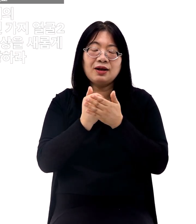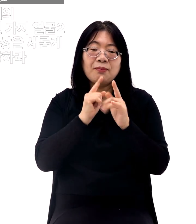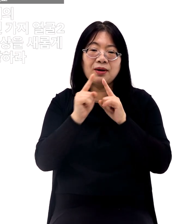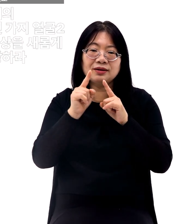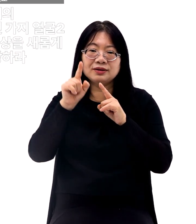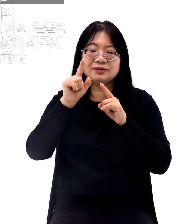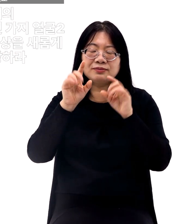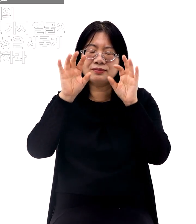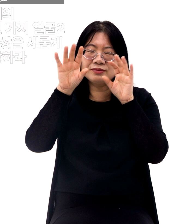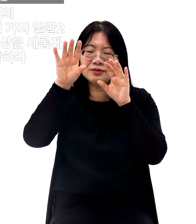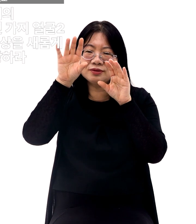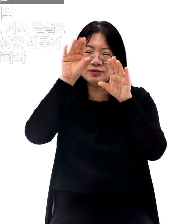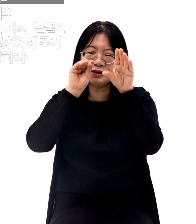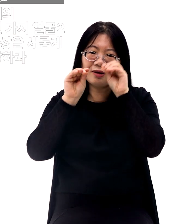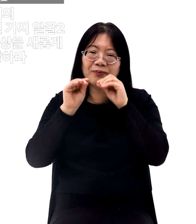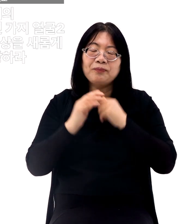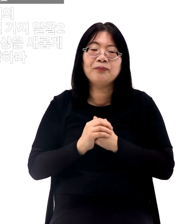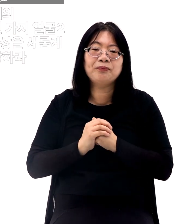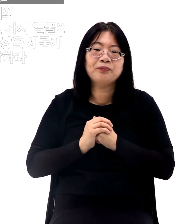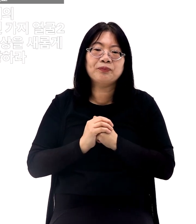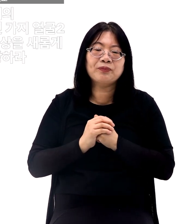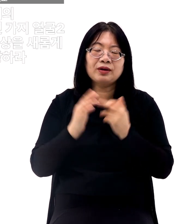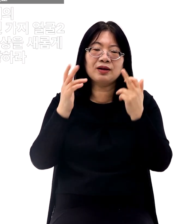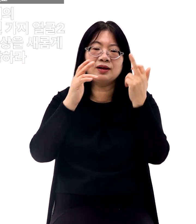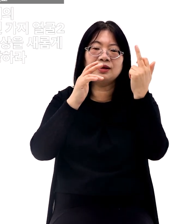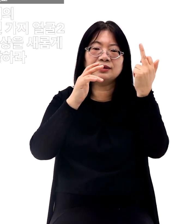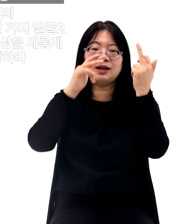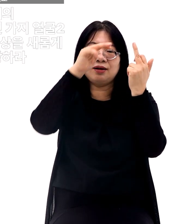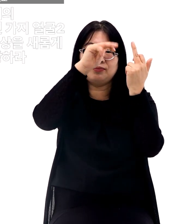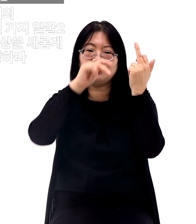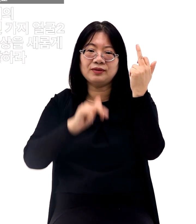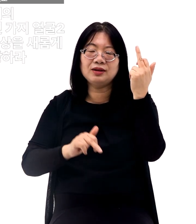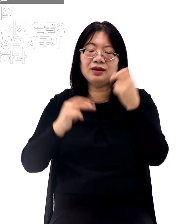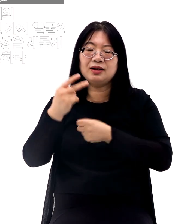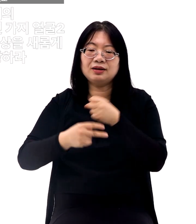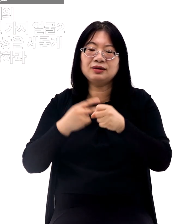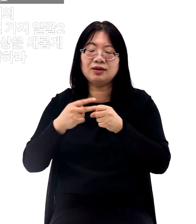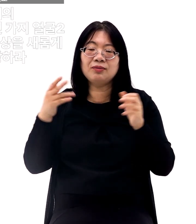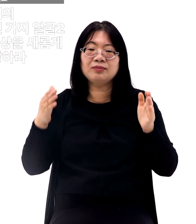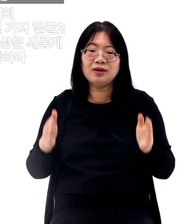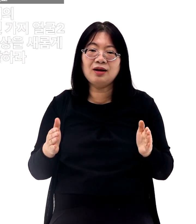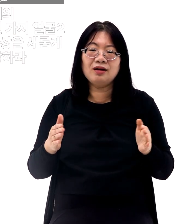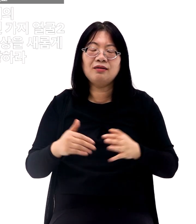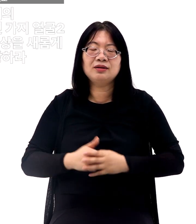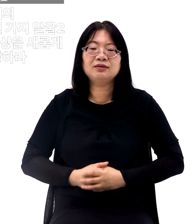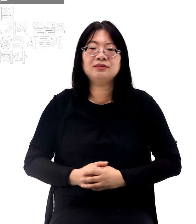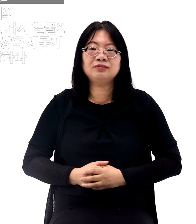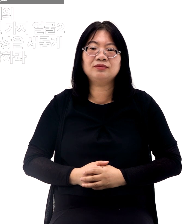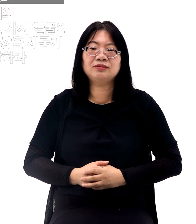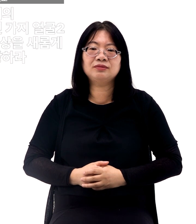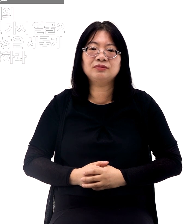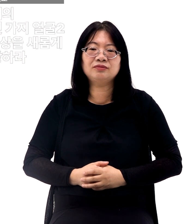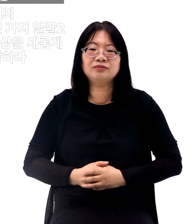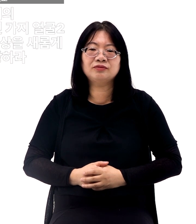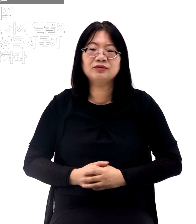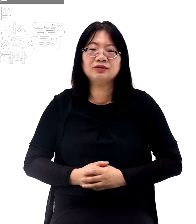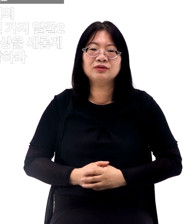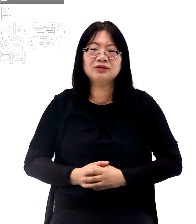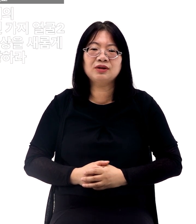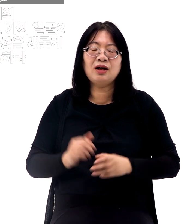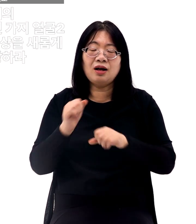들어요. 그리고 산 아래 내려와서 2년 만에 산 아래 내려와서 그들이